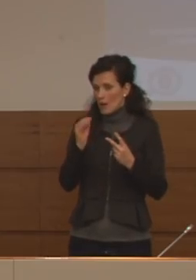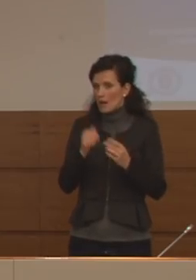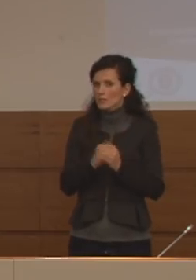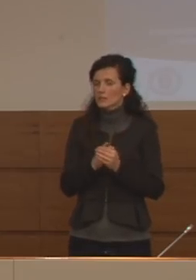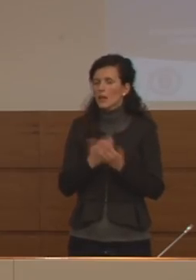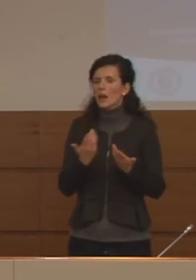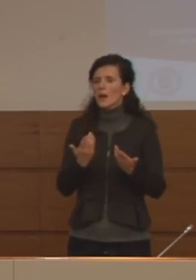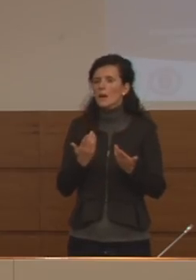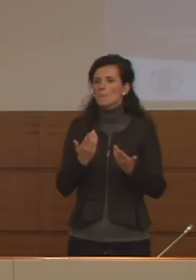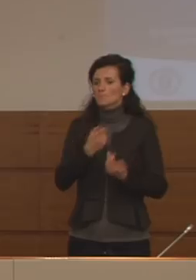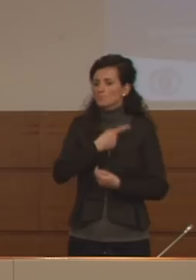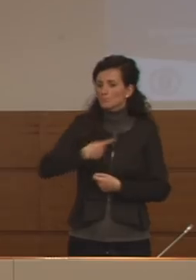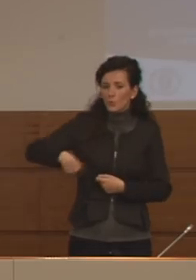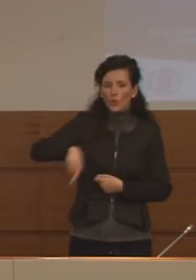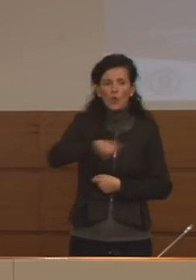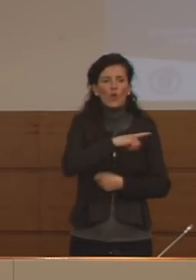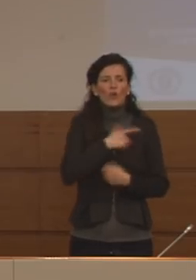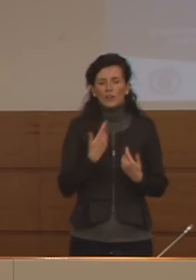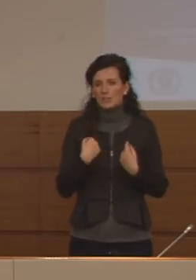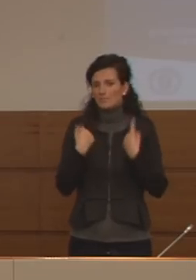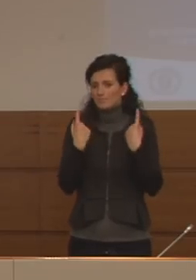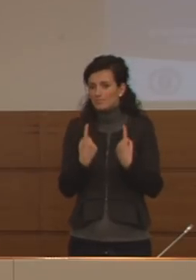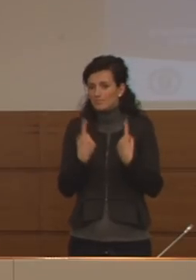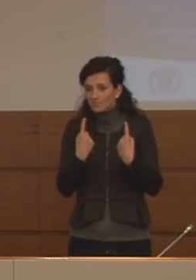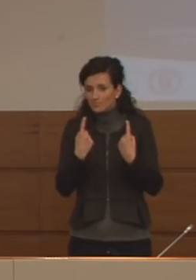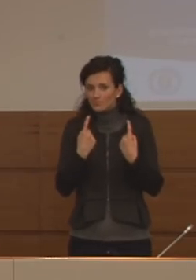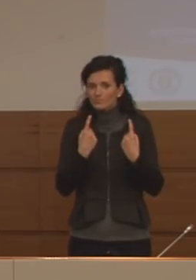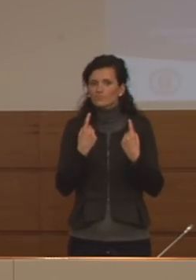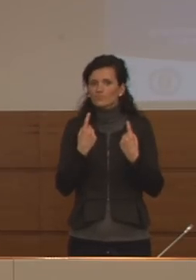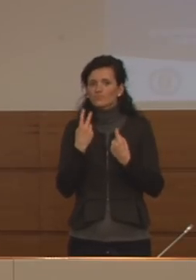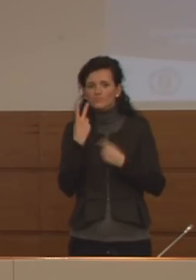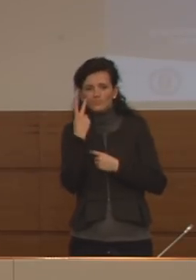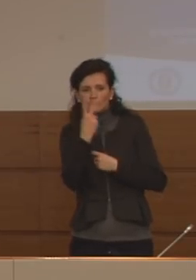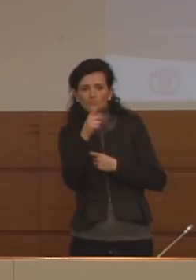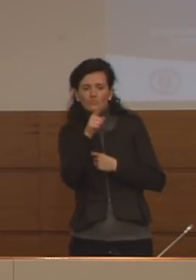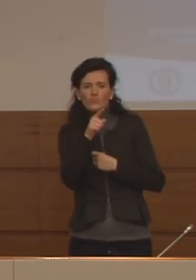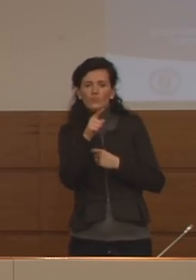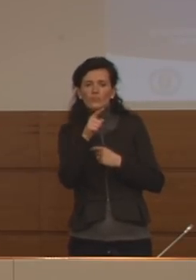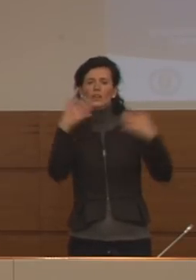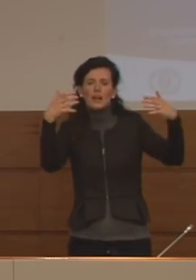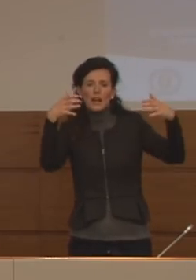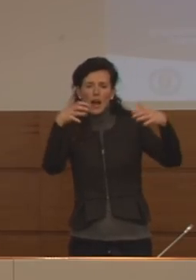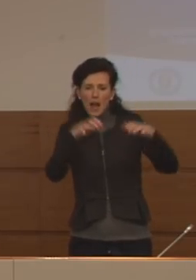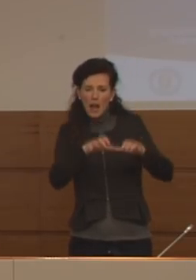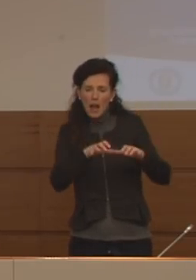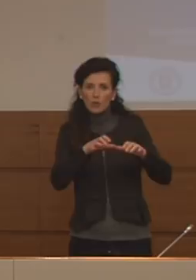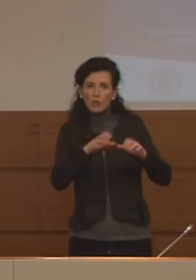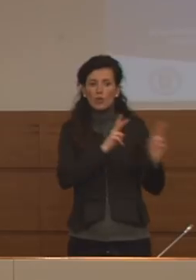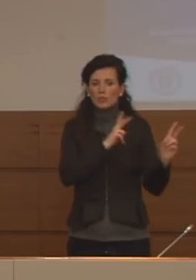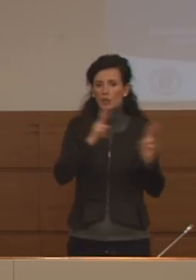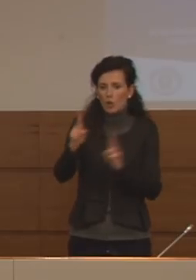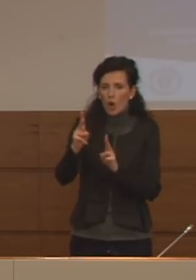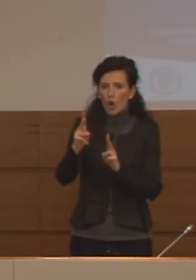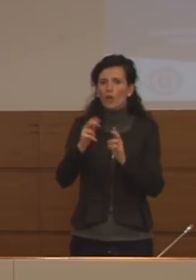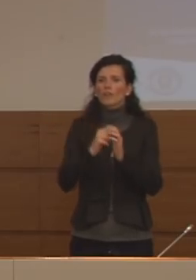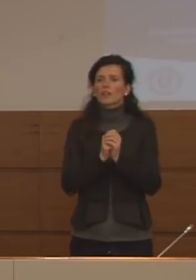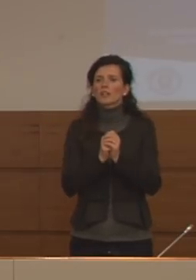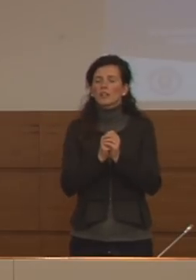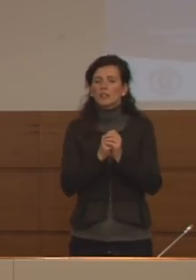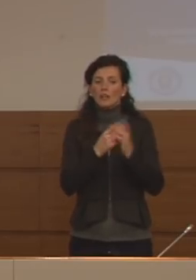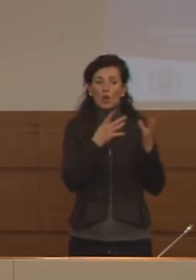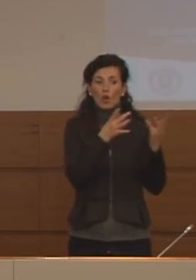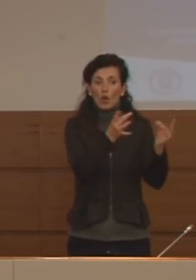positivamente in questi ultimi giorni il trend positivo che c'è sul calo dei ricoveri e anche degli stessi